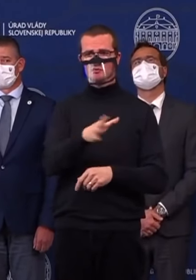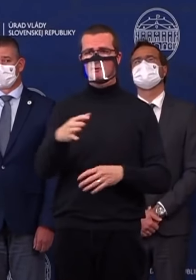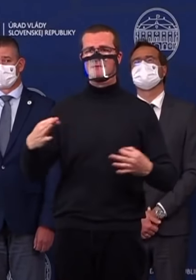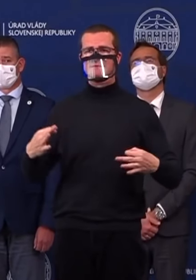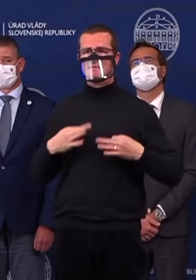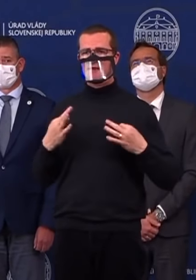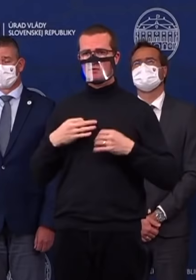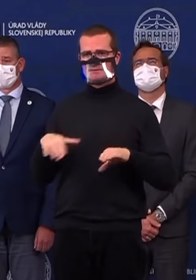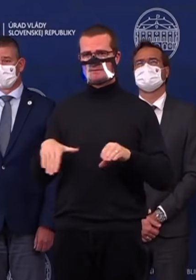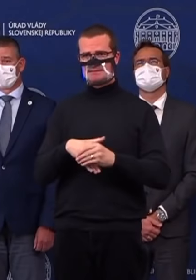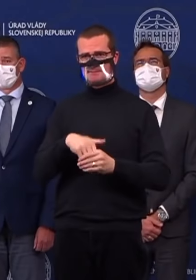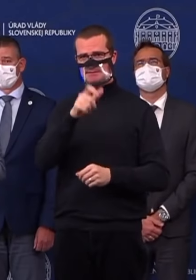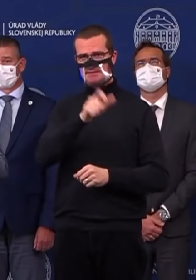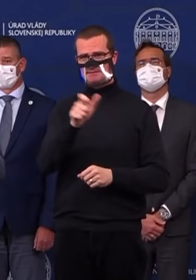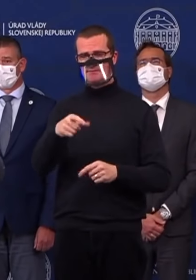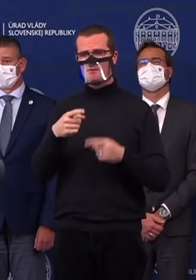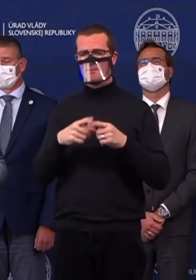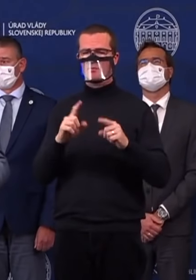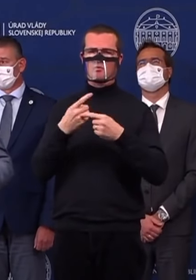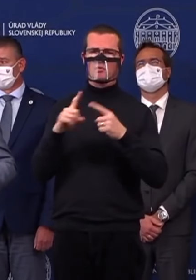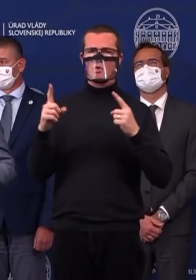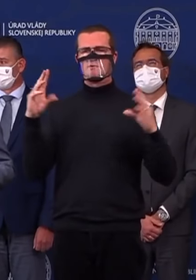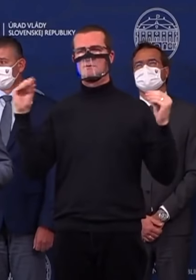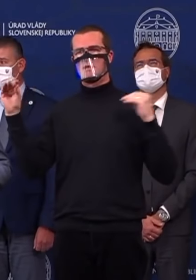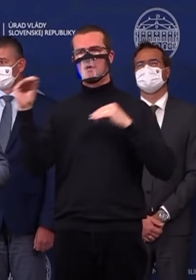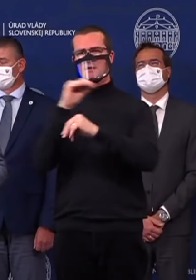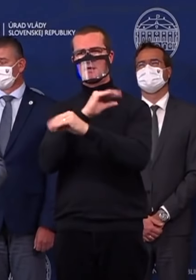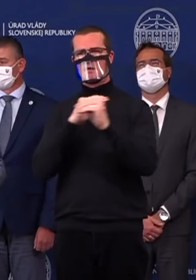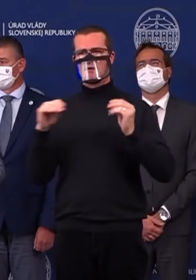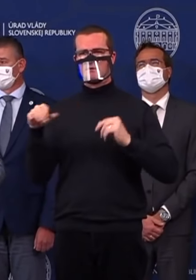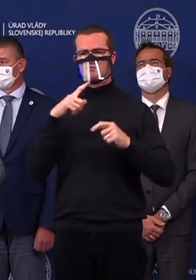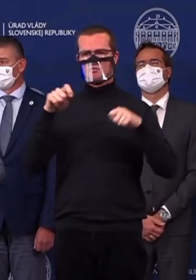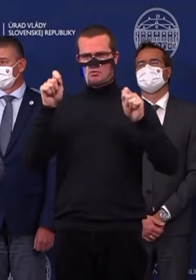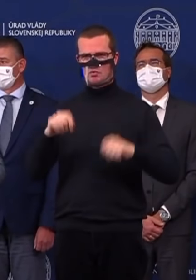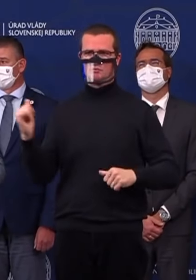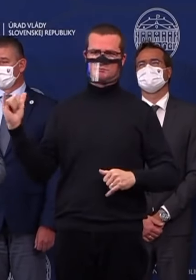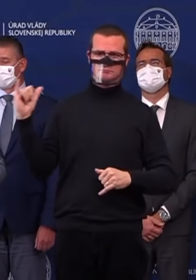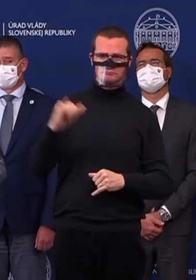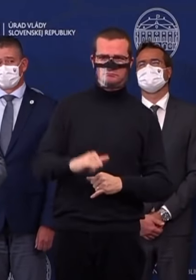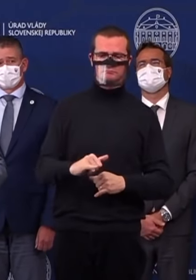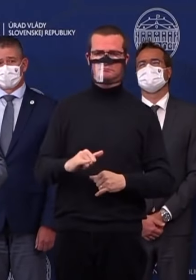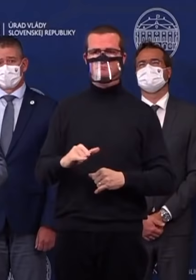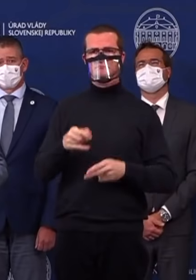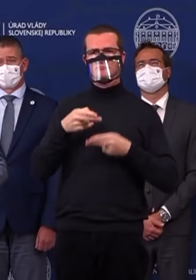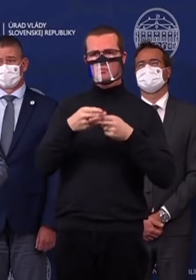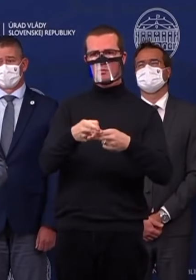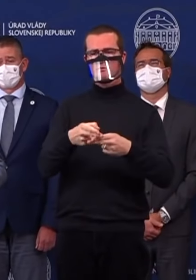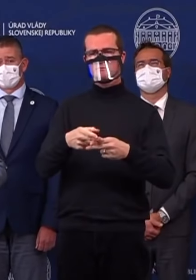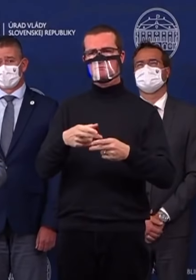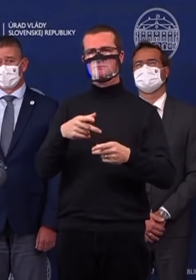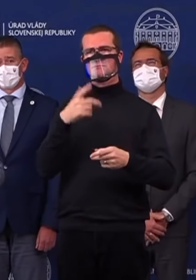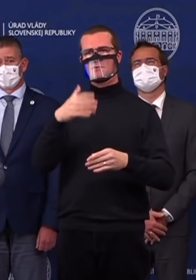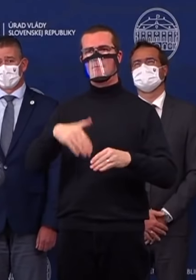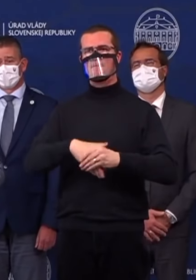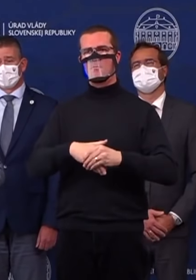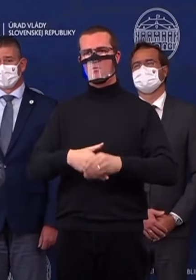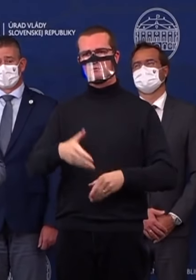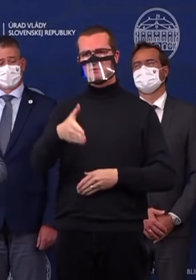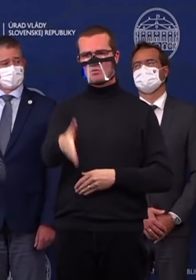zdravotníckym pracovníkom, ktorí napriek rôznym rečiam jednoducho sa rozhodli prísť, pomôcť a podať tú pomocnú